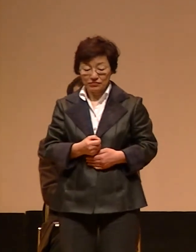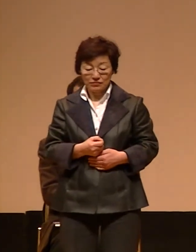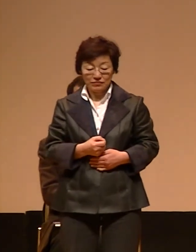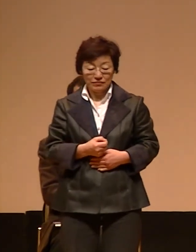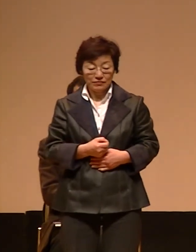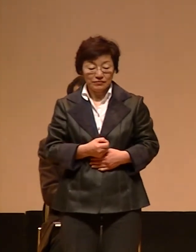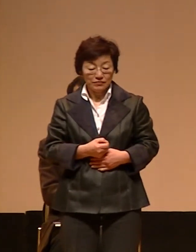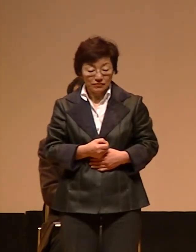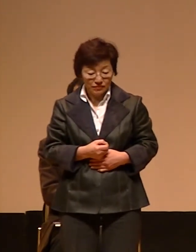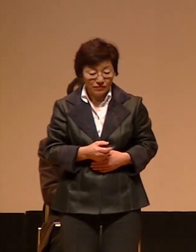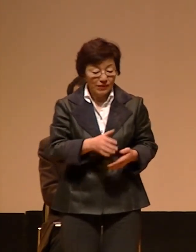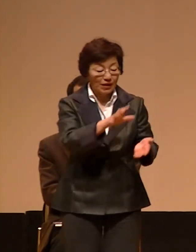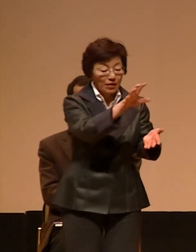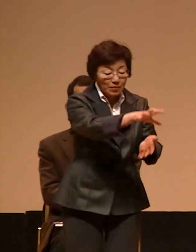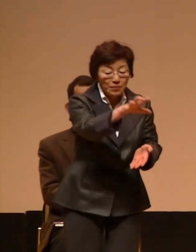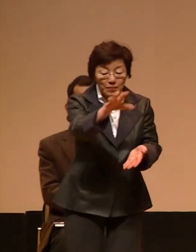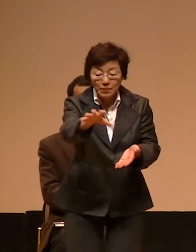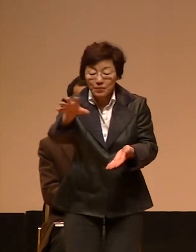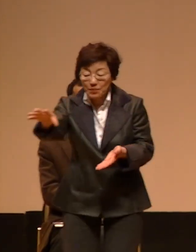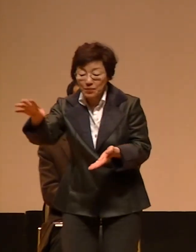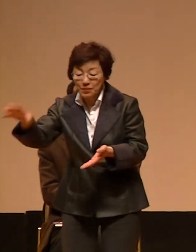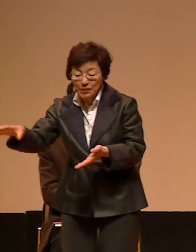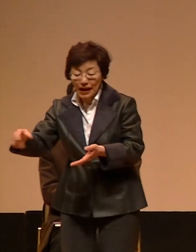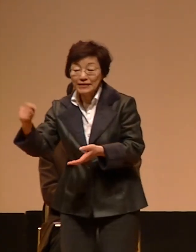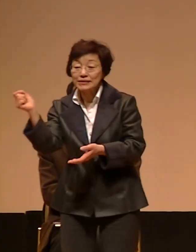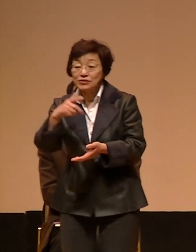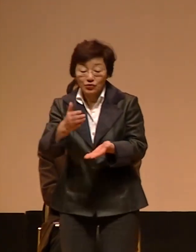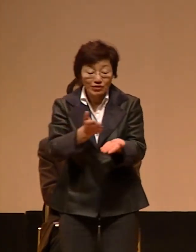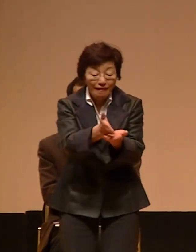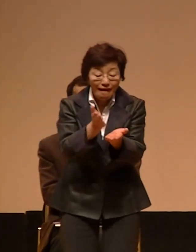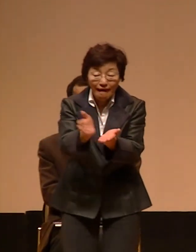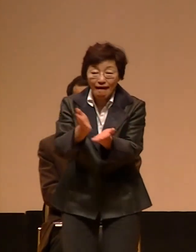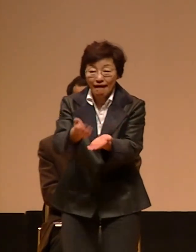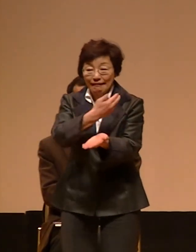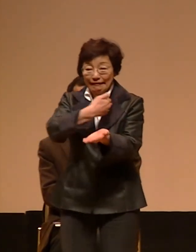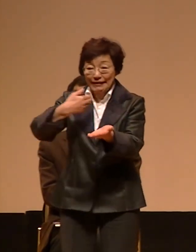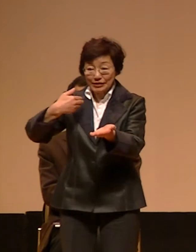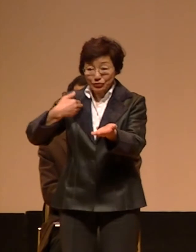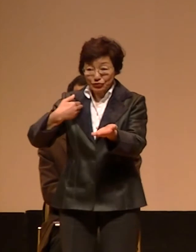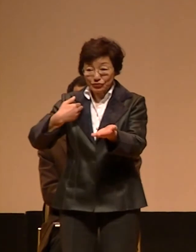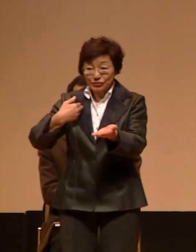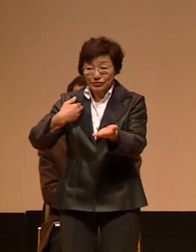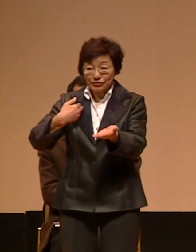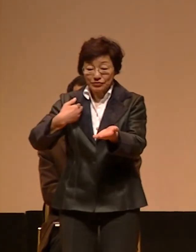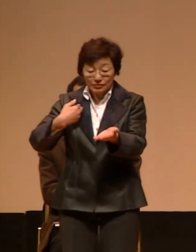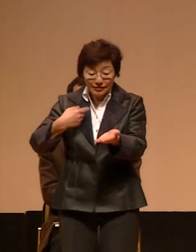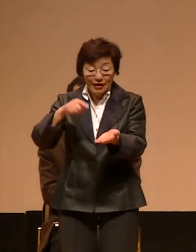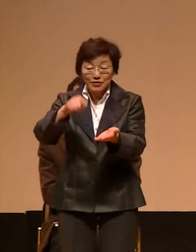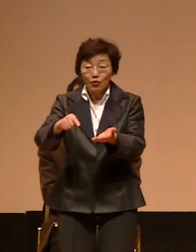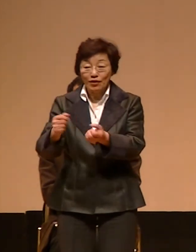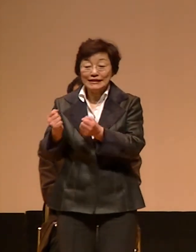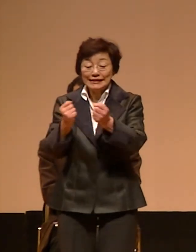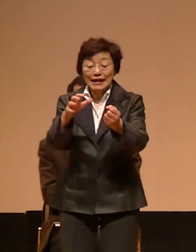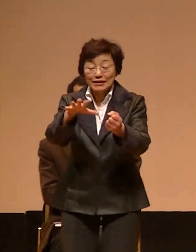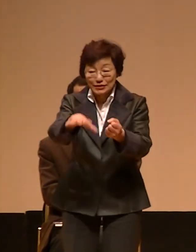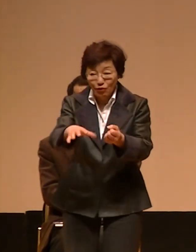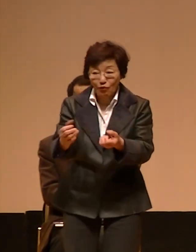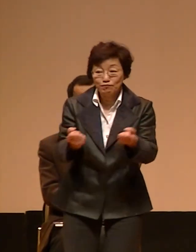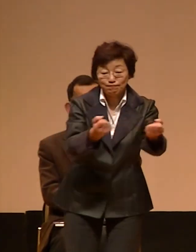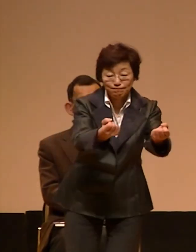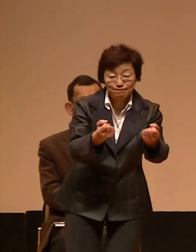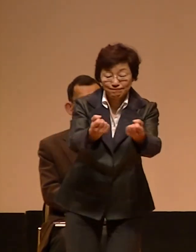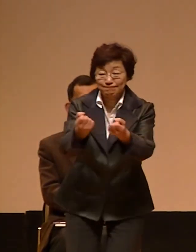それぞれすぐに仕分けをして避難所に行ったわけです。そうし